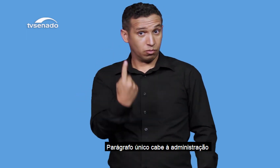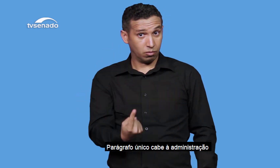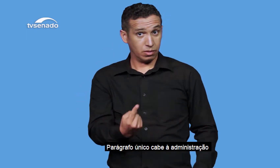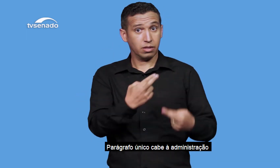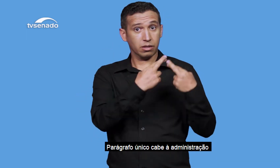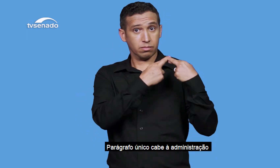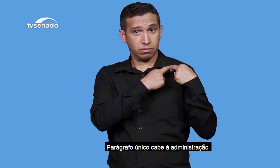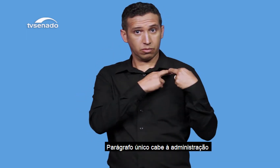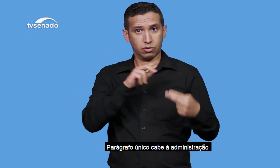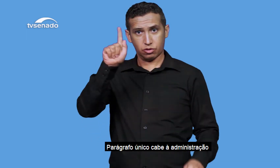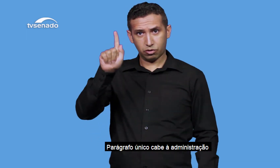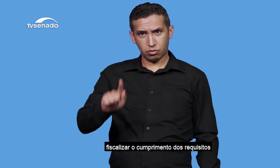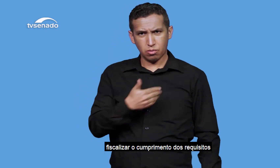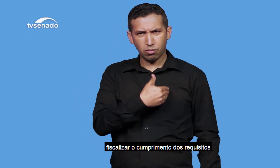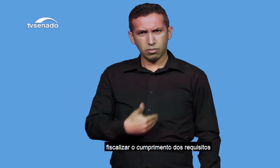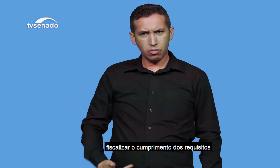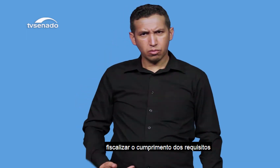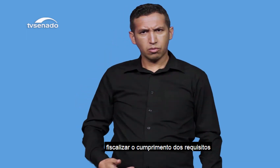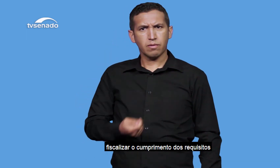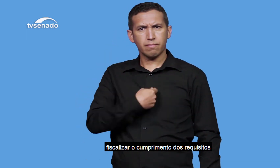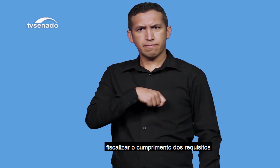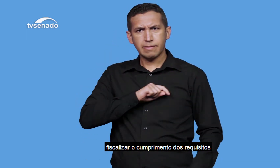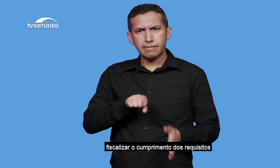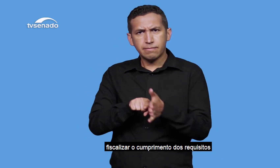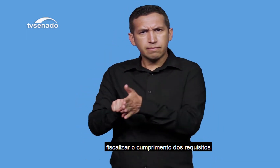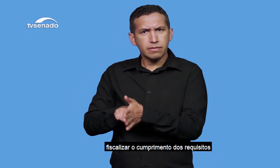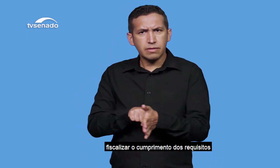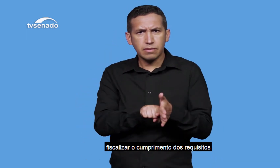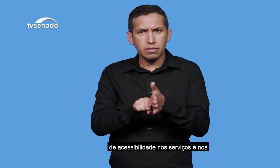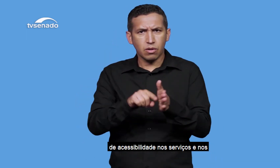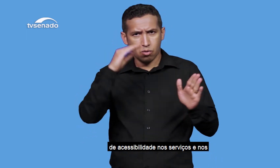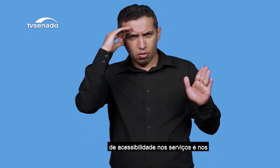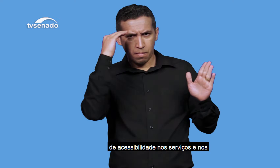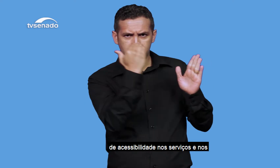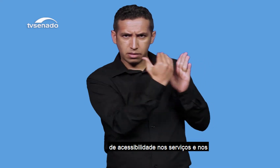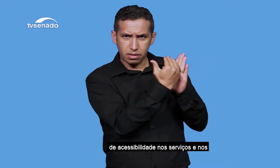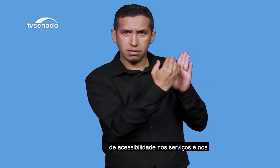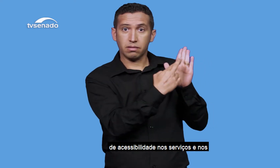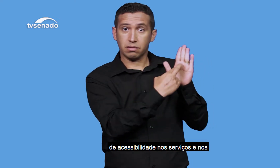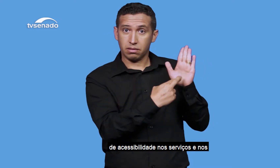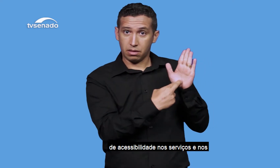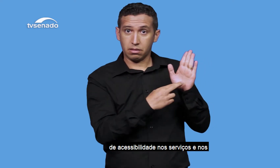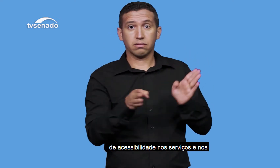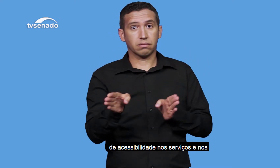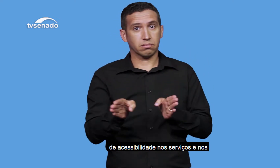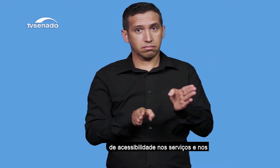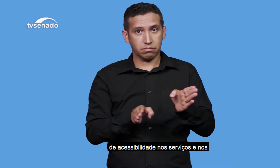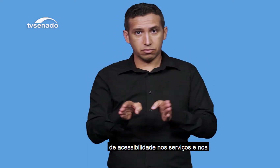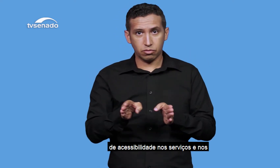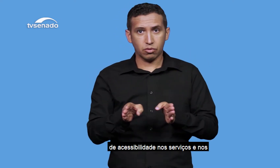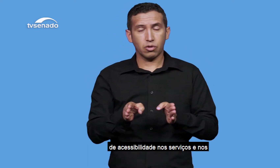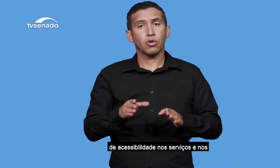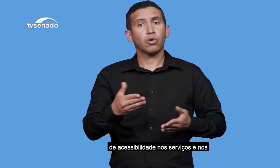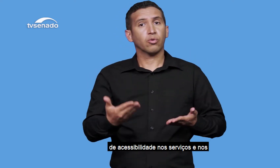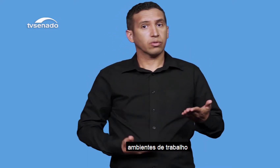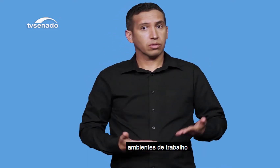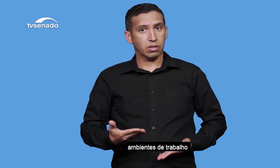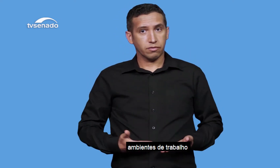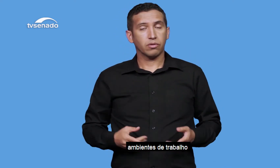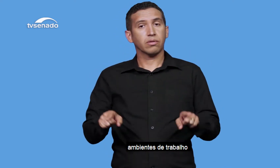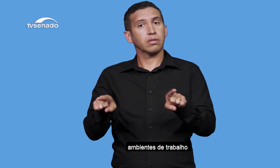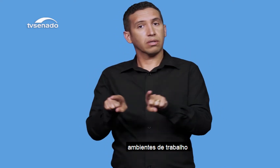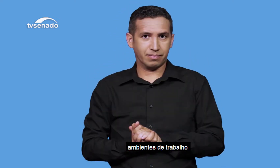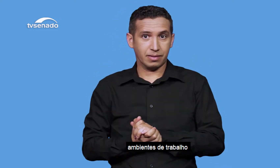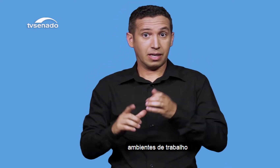cabe à administração fiscalizar o cumprimento dos requisitos de acessibilidade nos serviços e nos